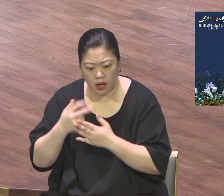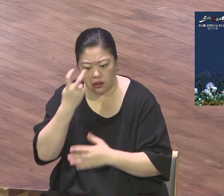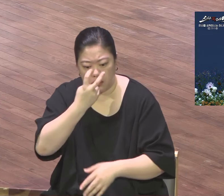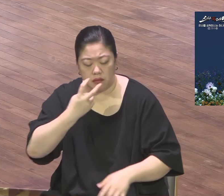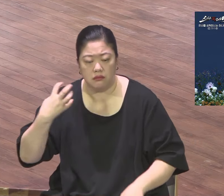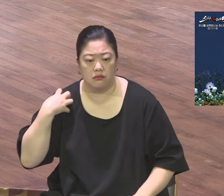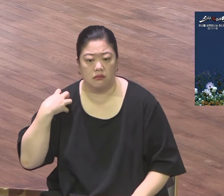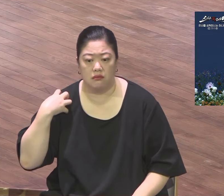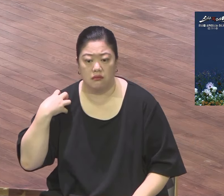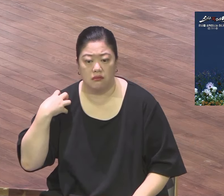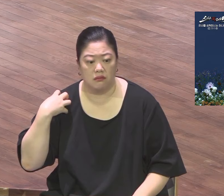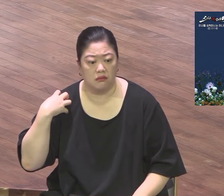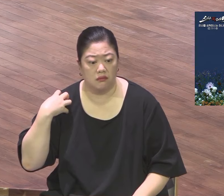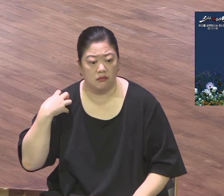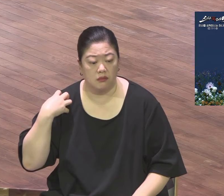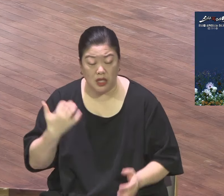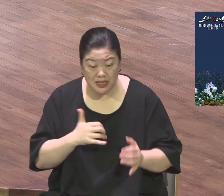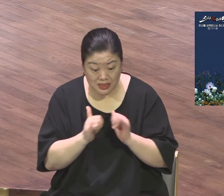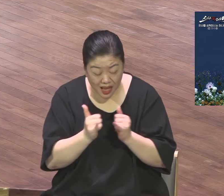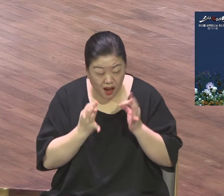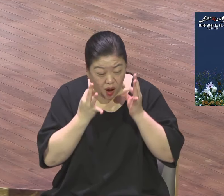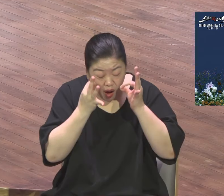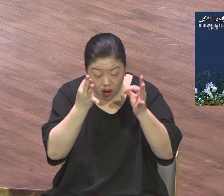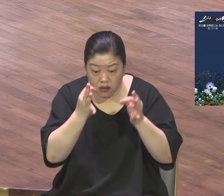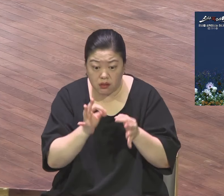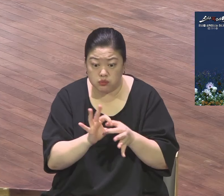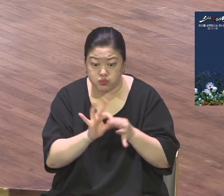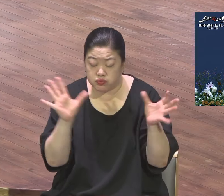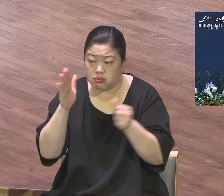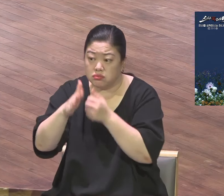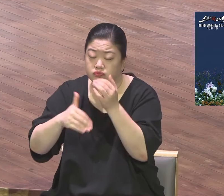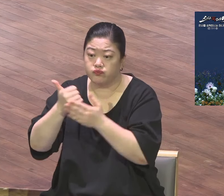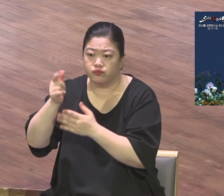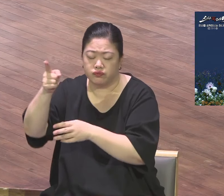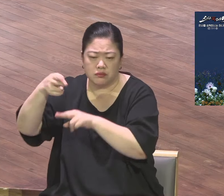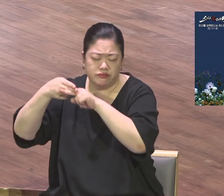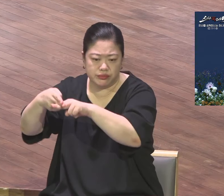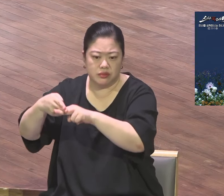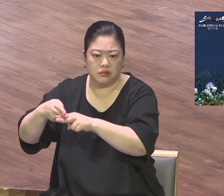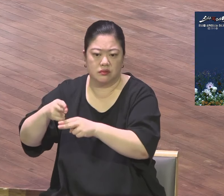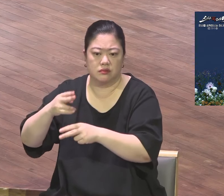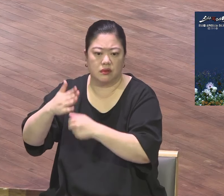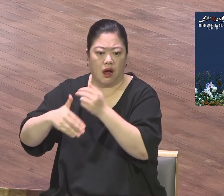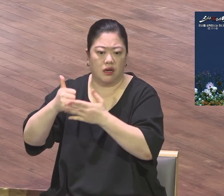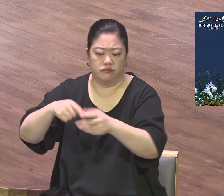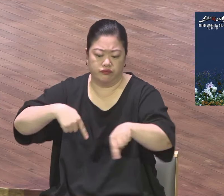말씀했잖아요. 하나님의 손 안에 있어요. 쉽게 설명하면